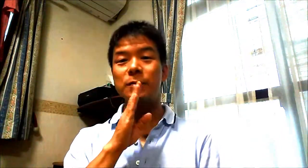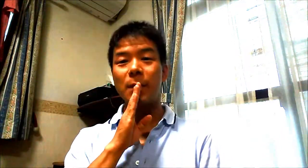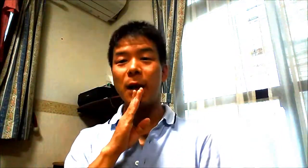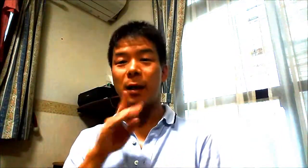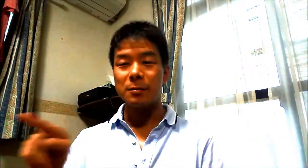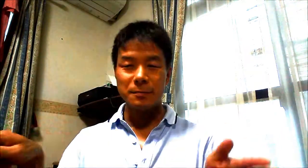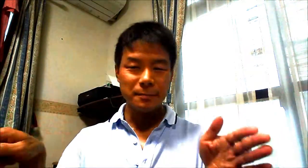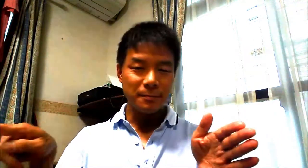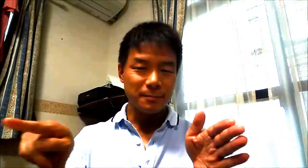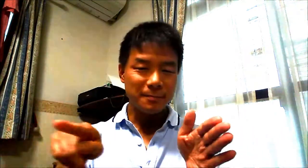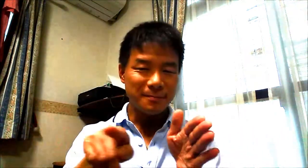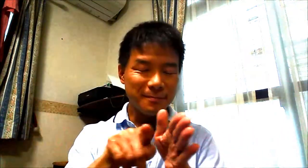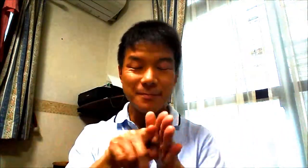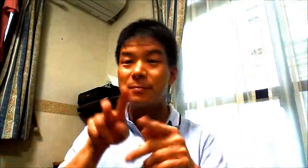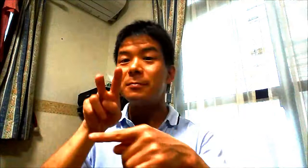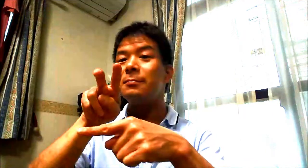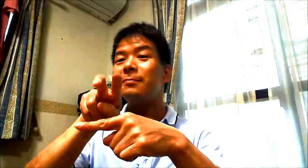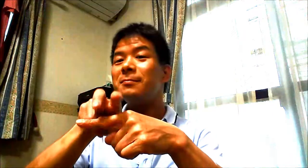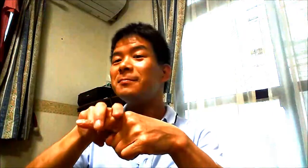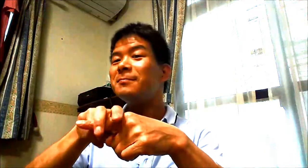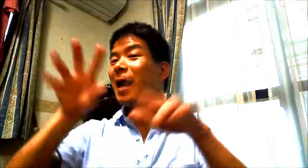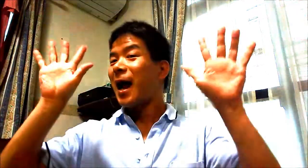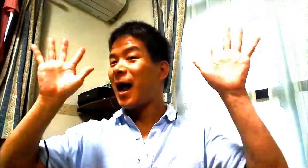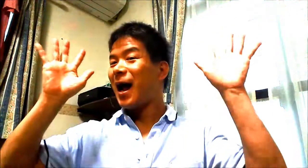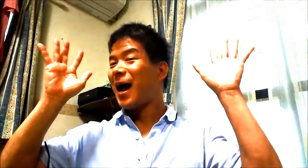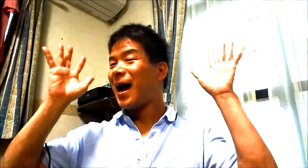片側2車線の国道を走行している。